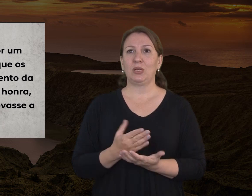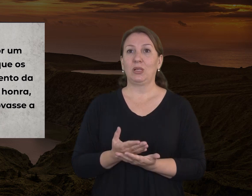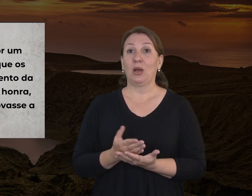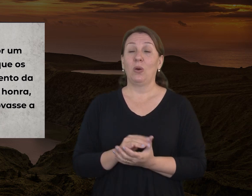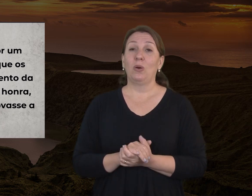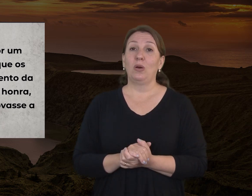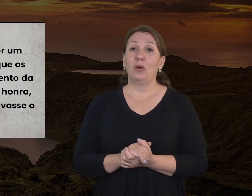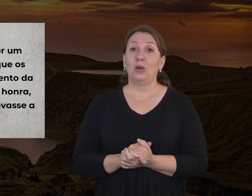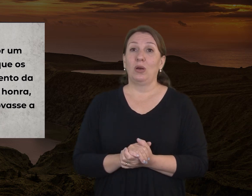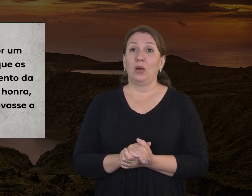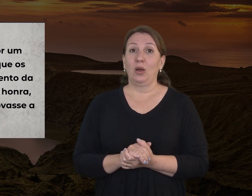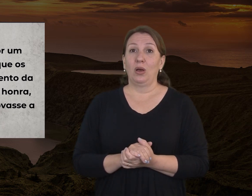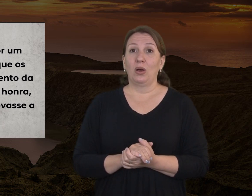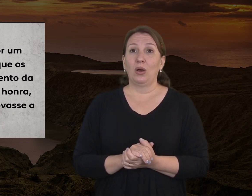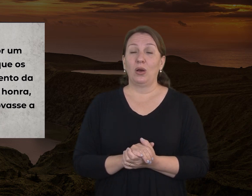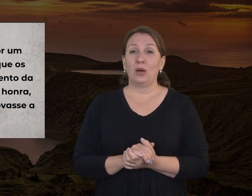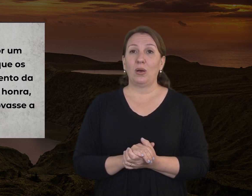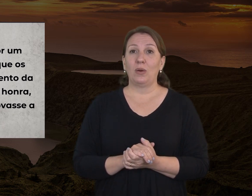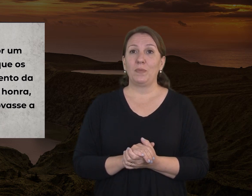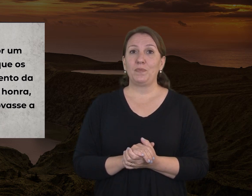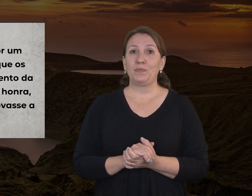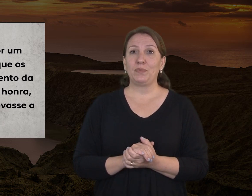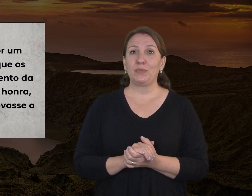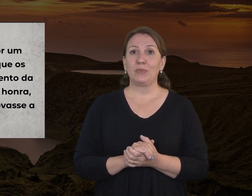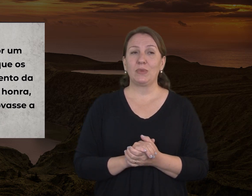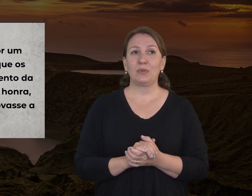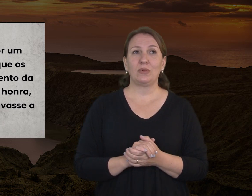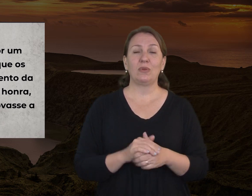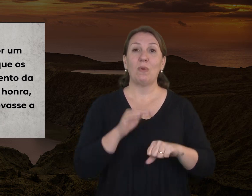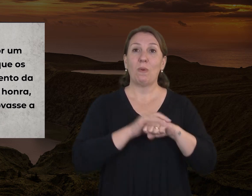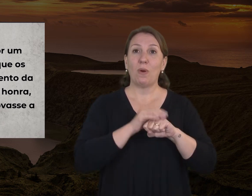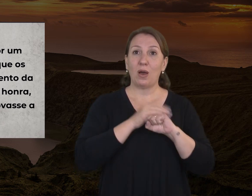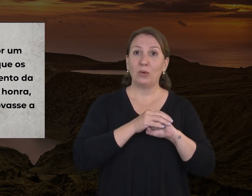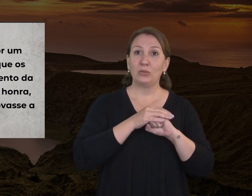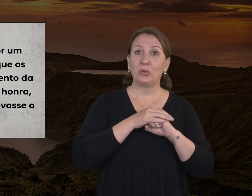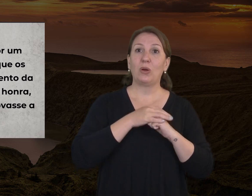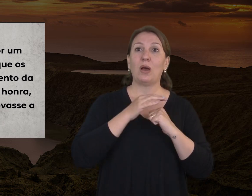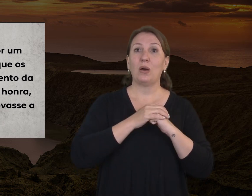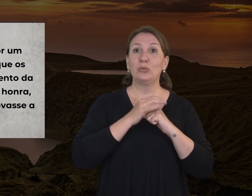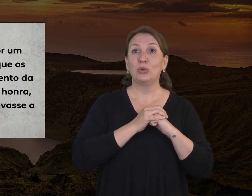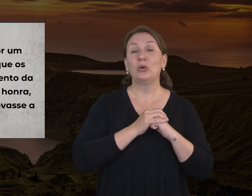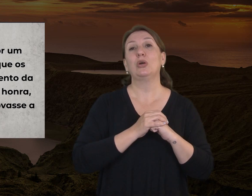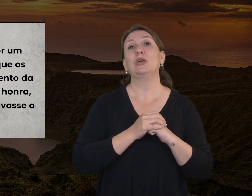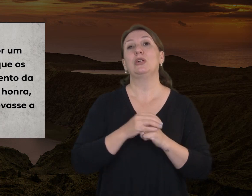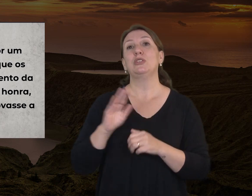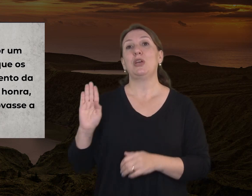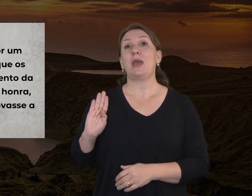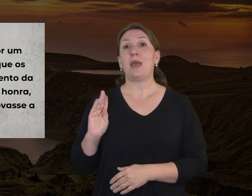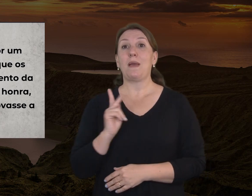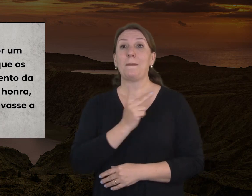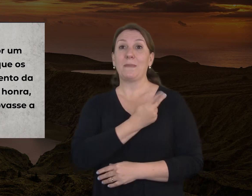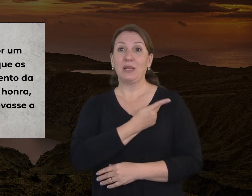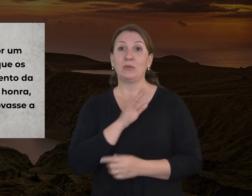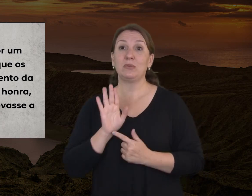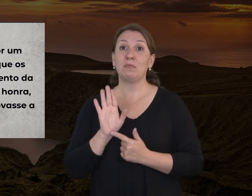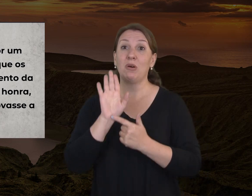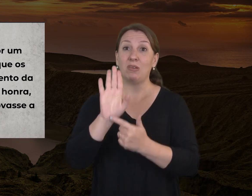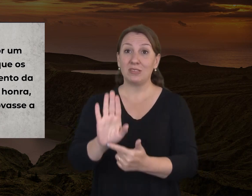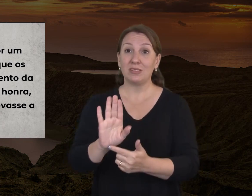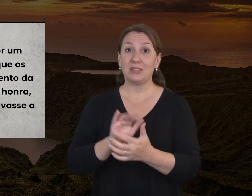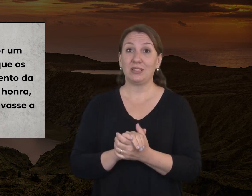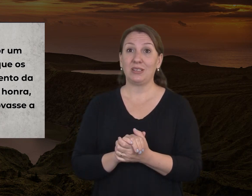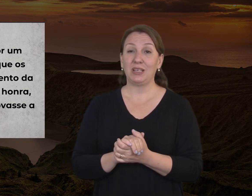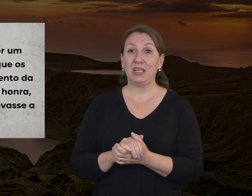arcanjo Lúcifer. Quando Deus fez o seu filho se tornar um homem, esse homem foi feito